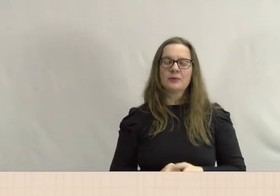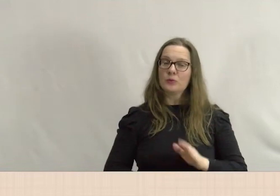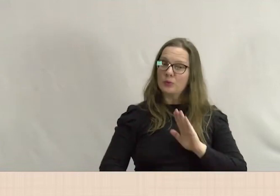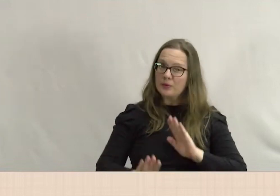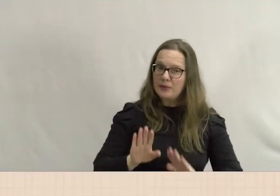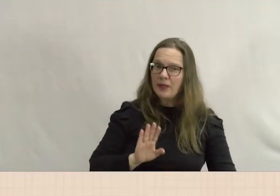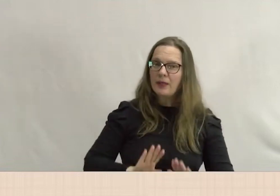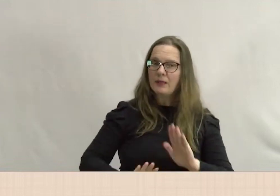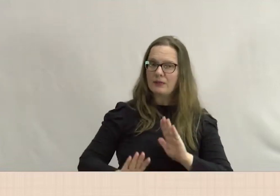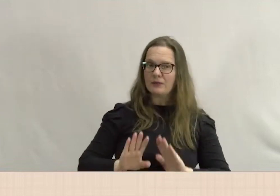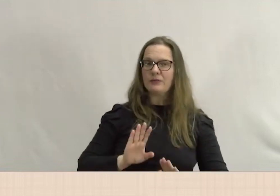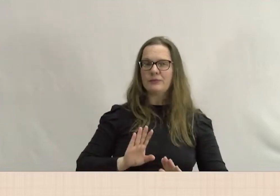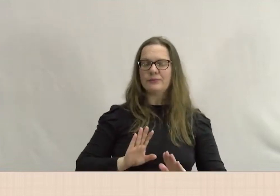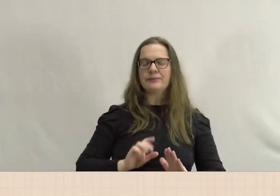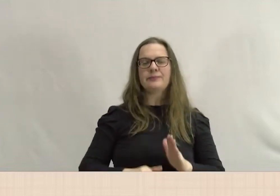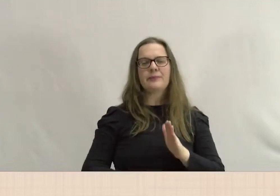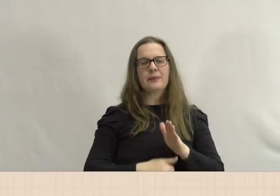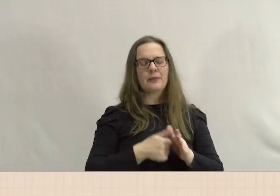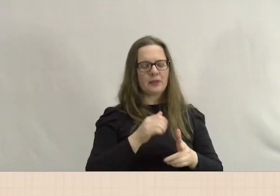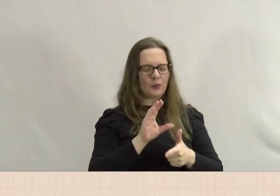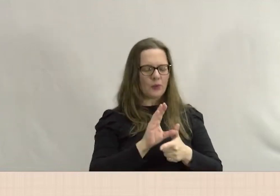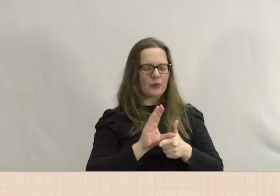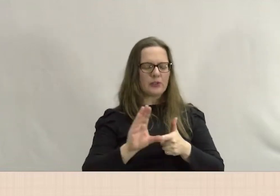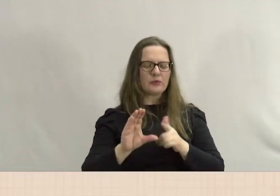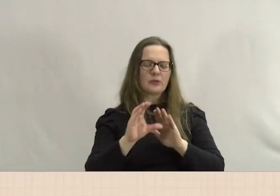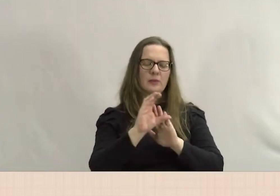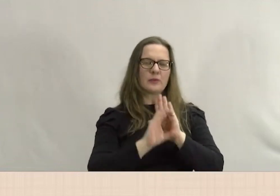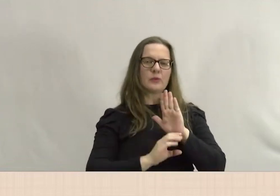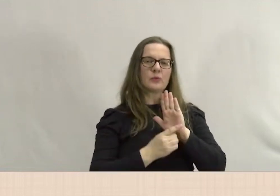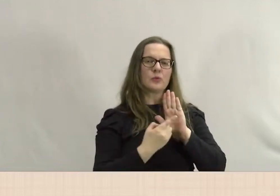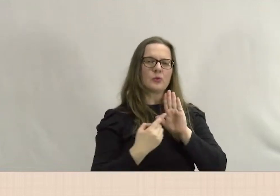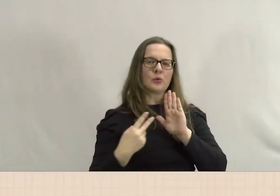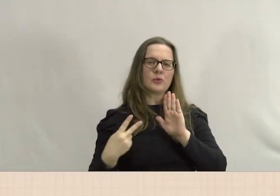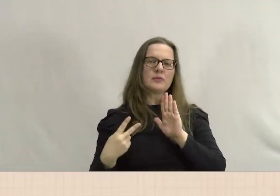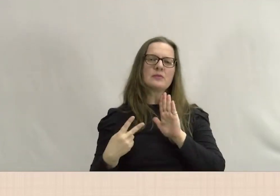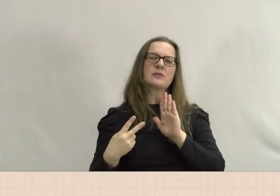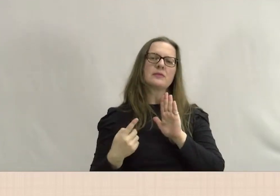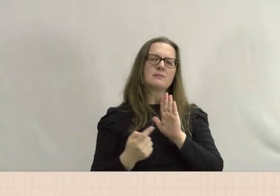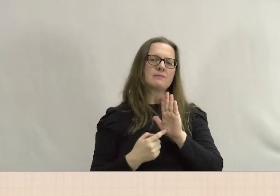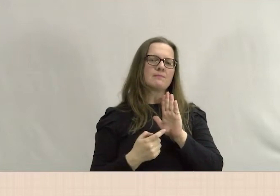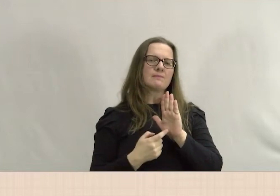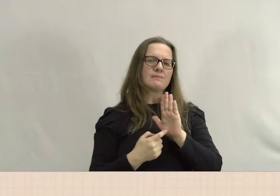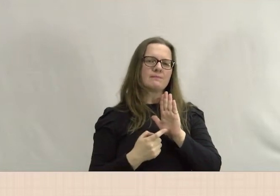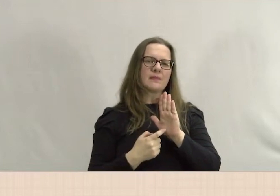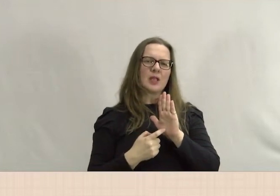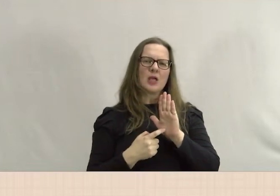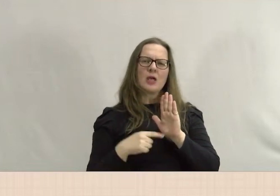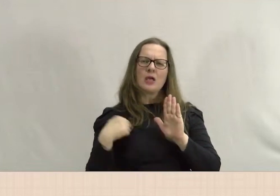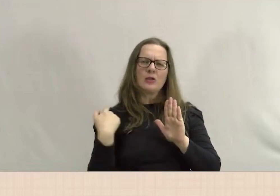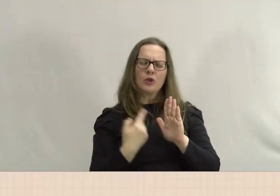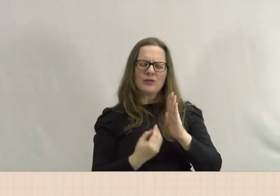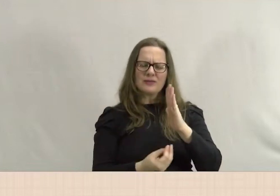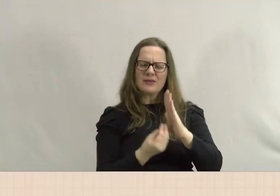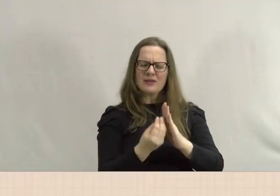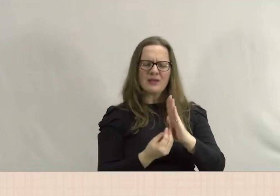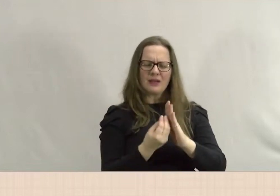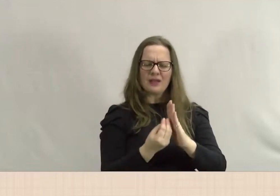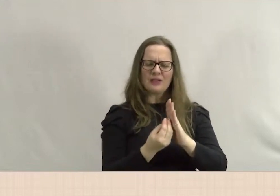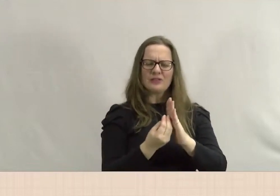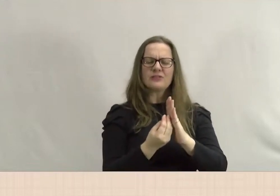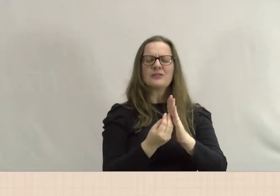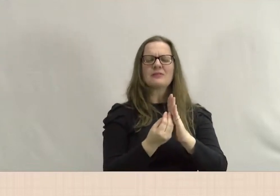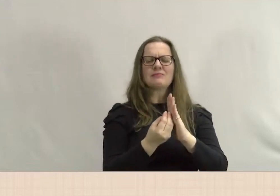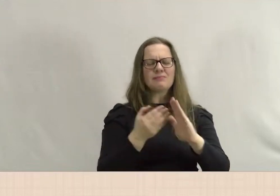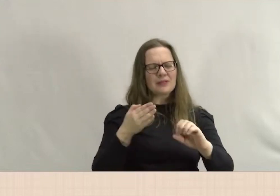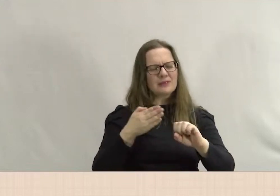Irmãos, 1 Coríntios 12, ali diz que nós somos todos membros do corpo, não